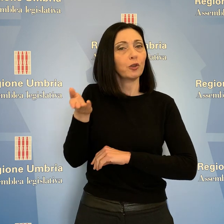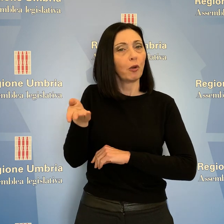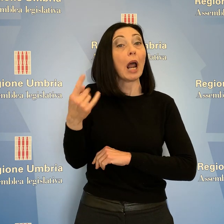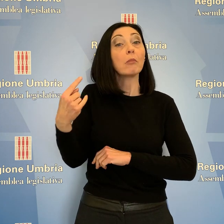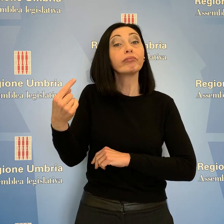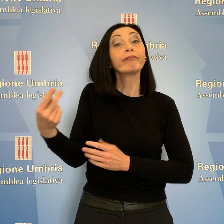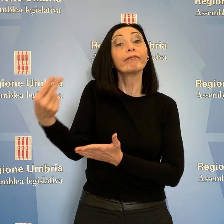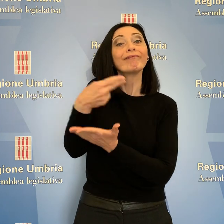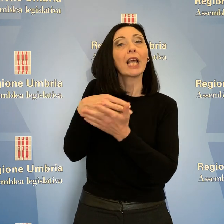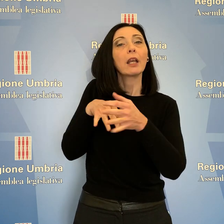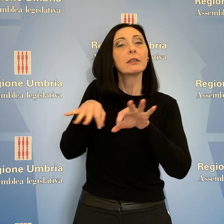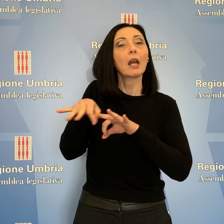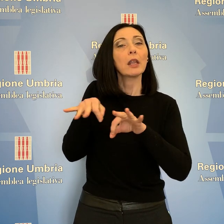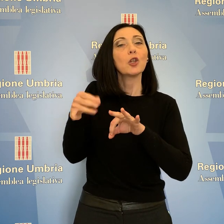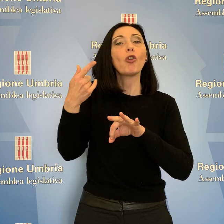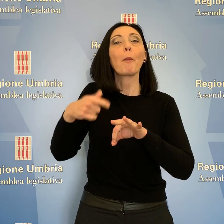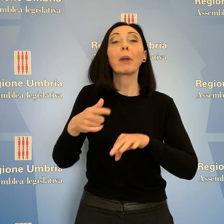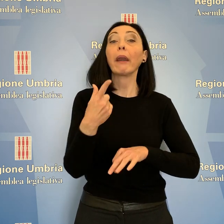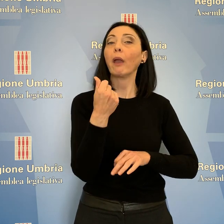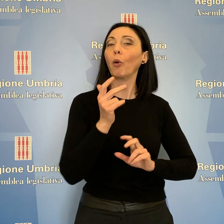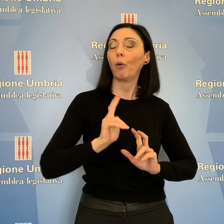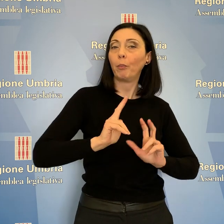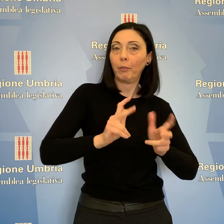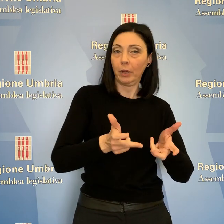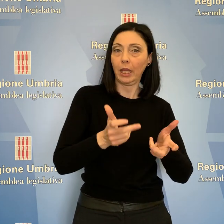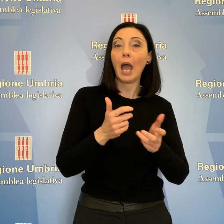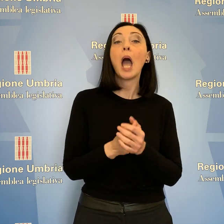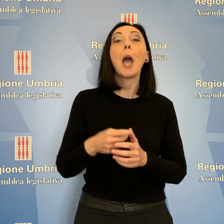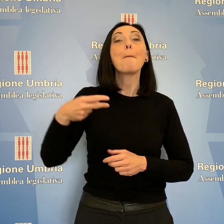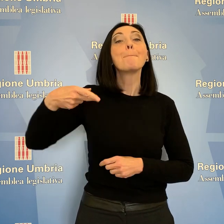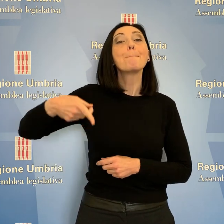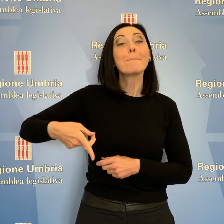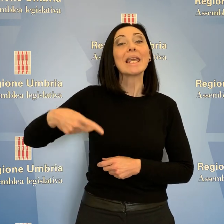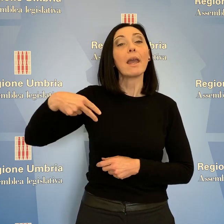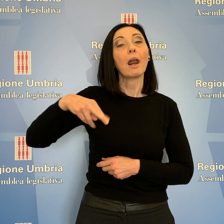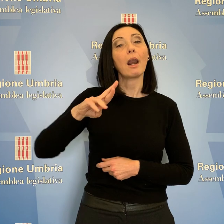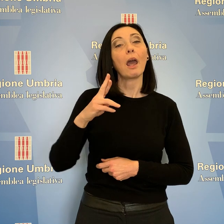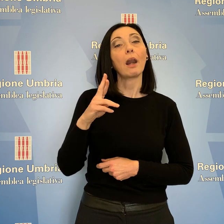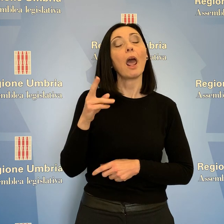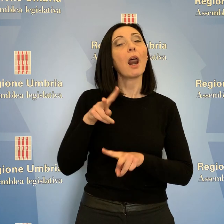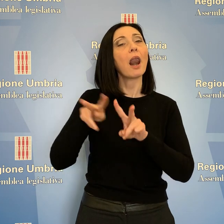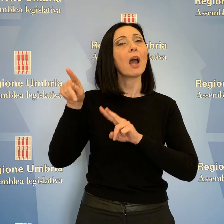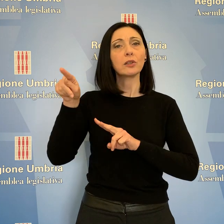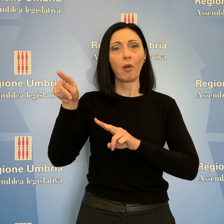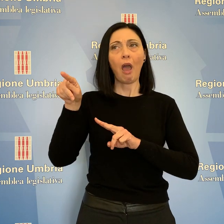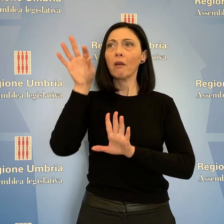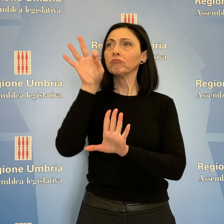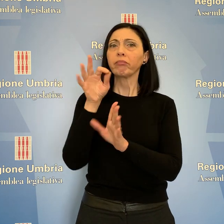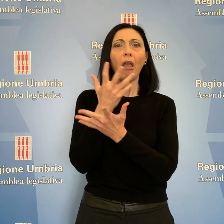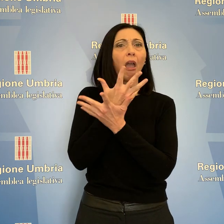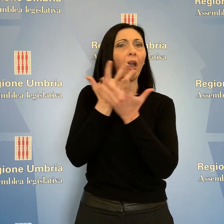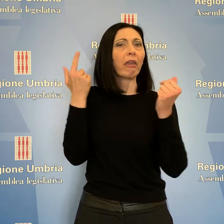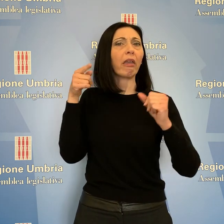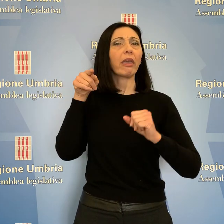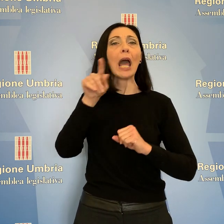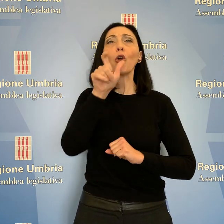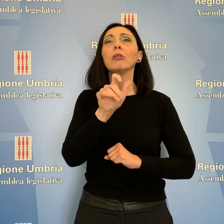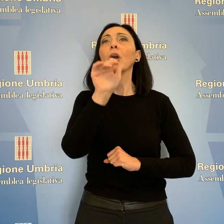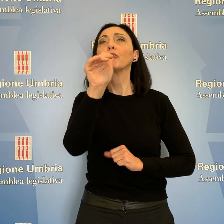disegna le strategie per far ripartire l'economia. Nel PNRR nazionale c'è un'idea chiara di come dovrà essere l'Italia,